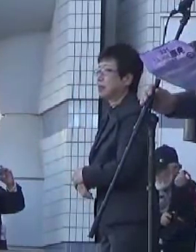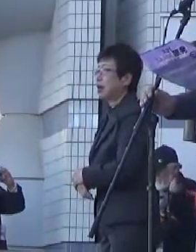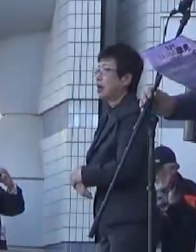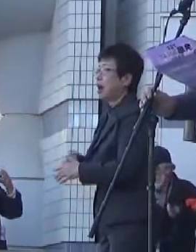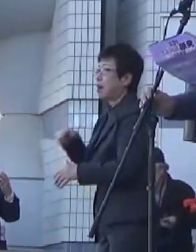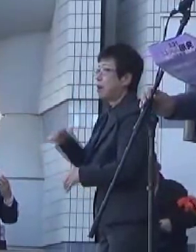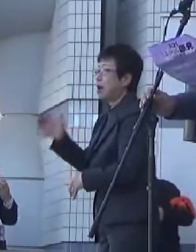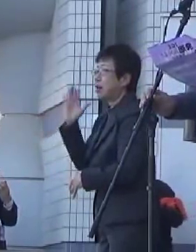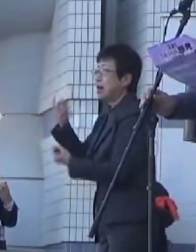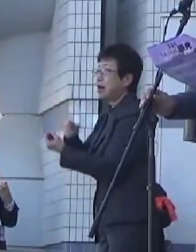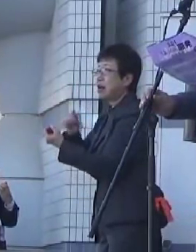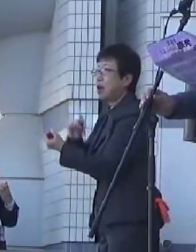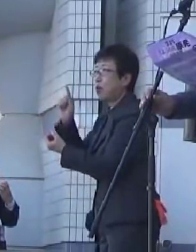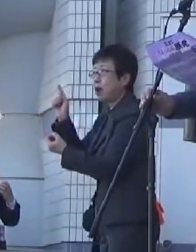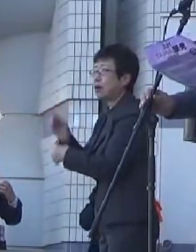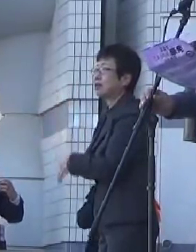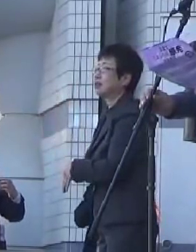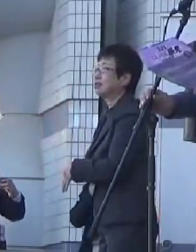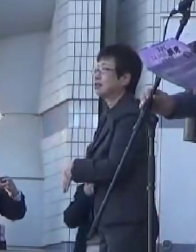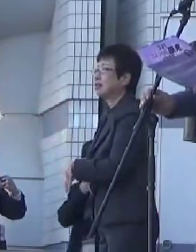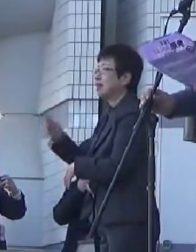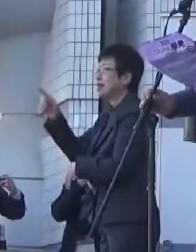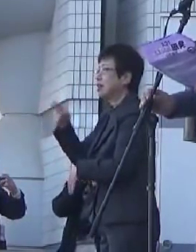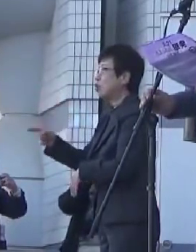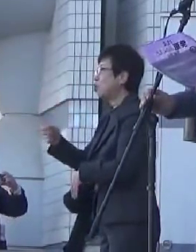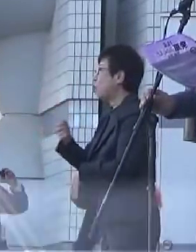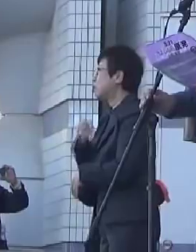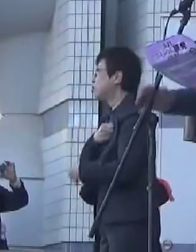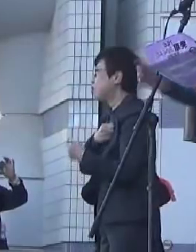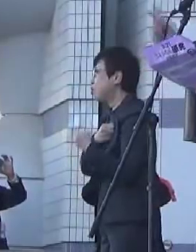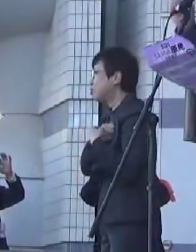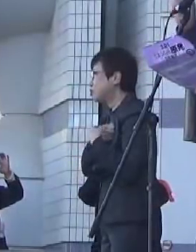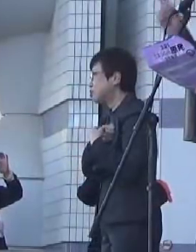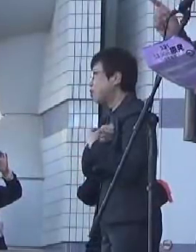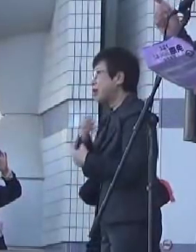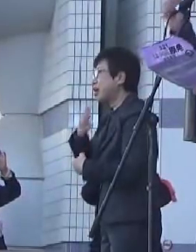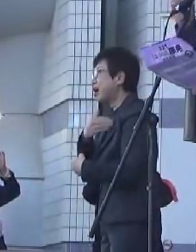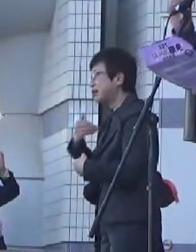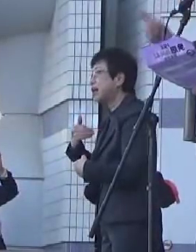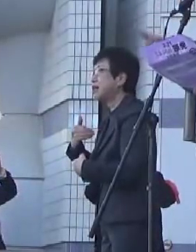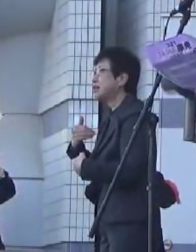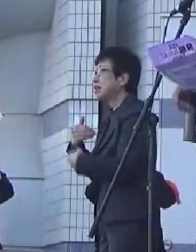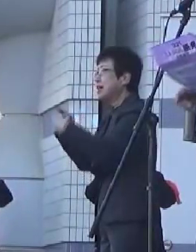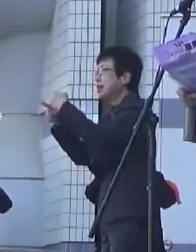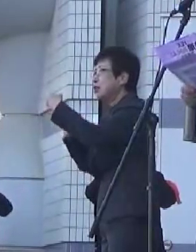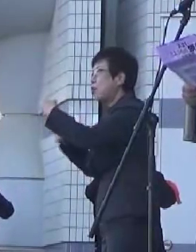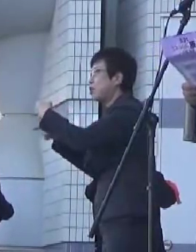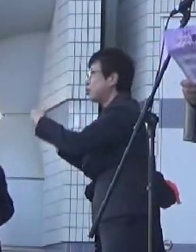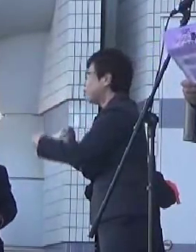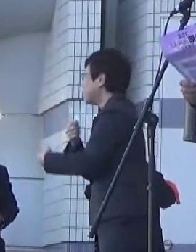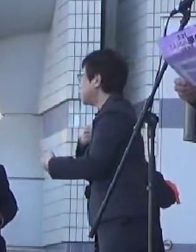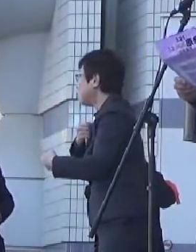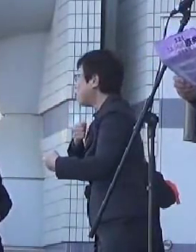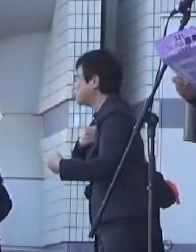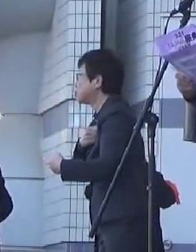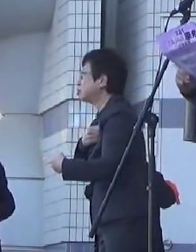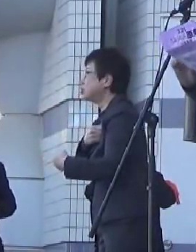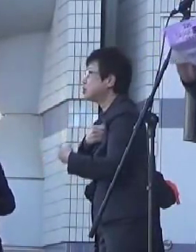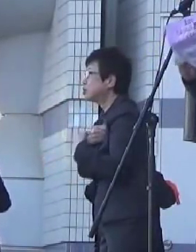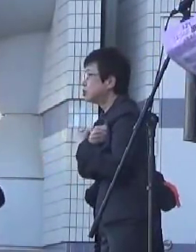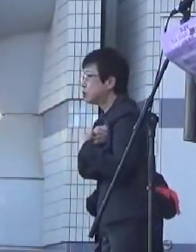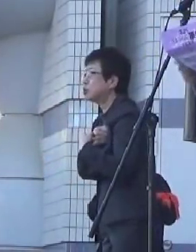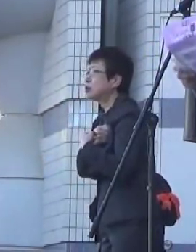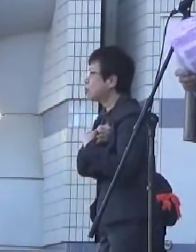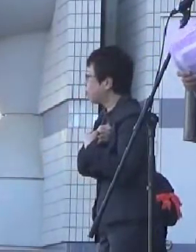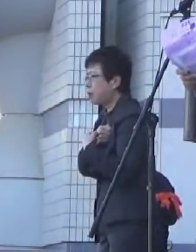安倍政権は人の命を、私たち一人一人の命を一個だにも